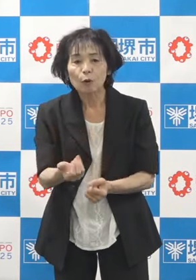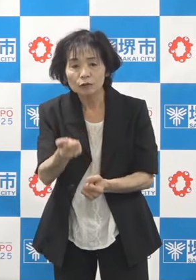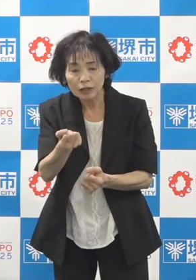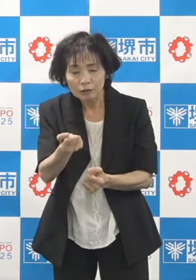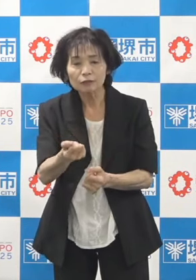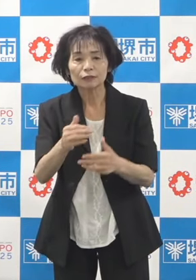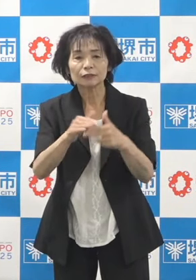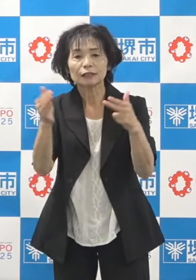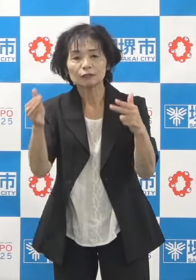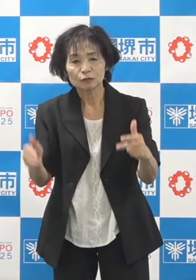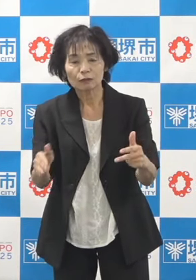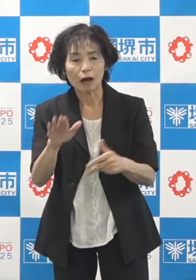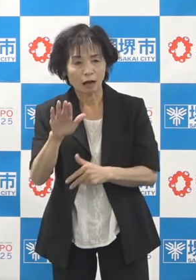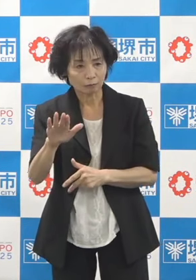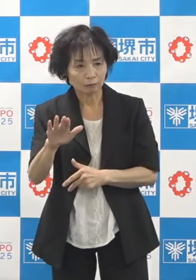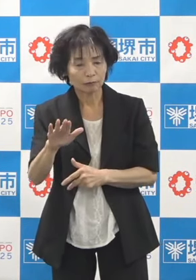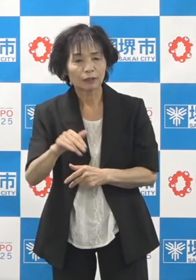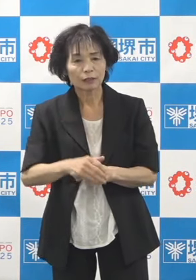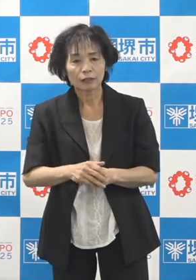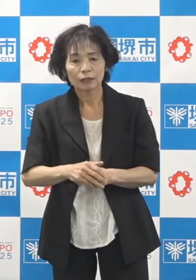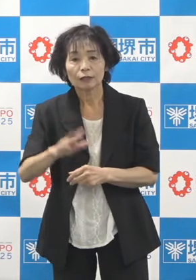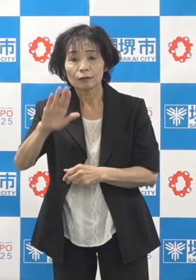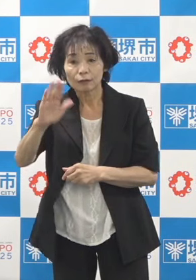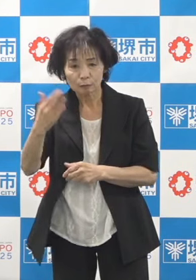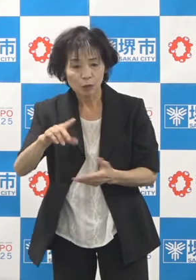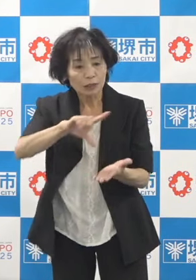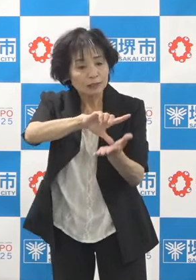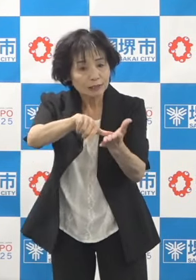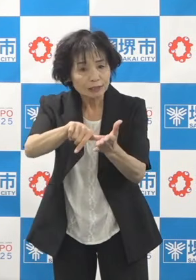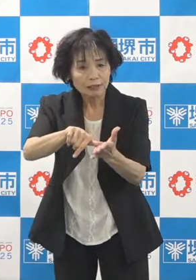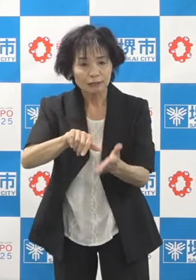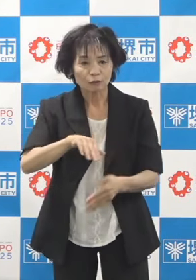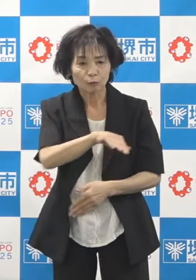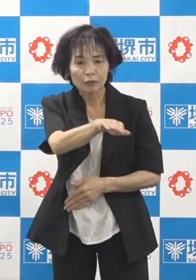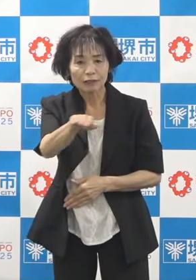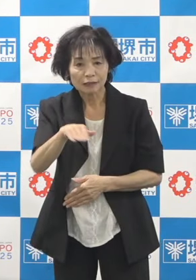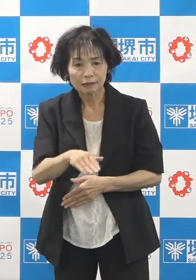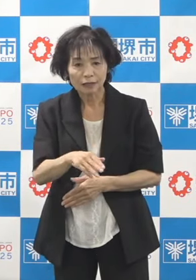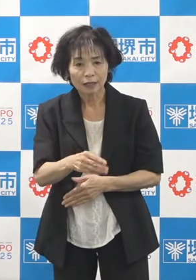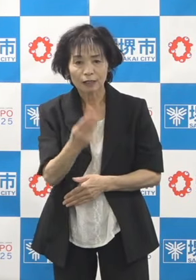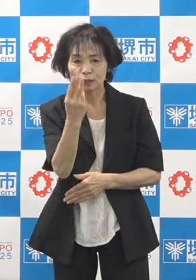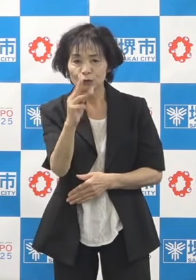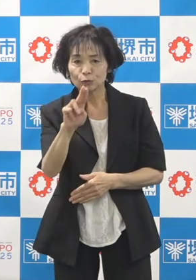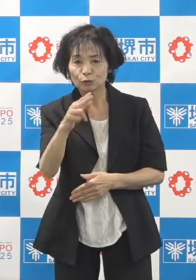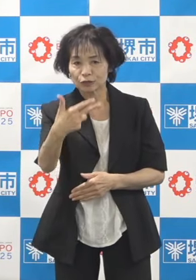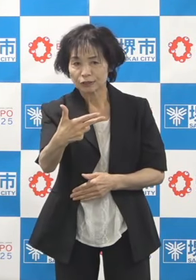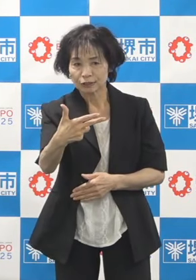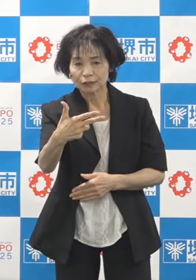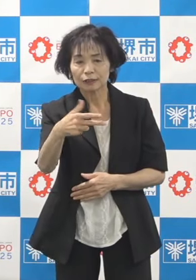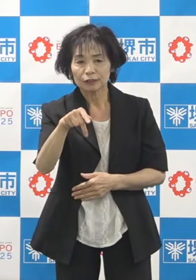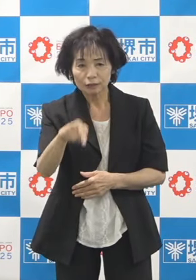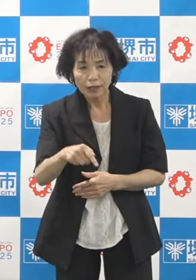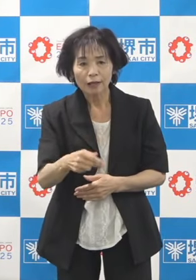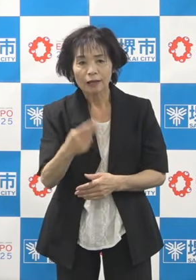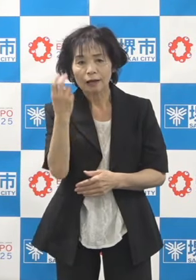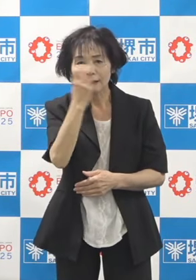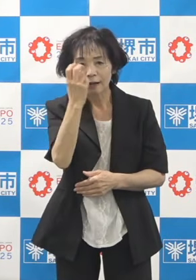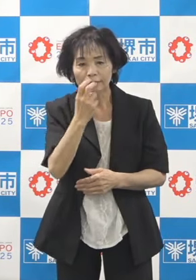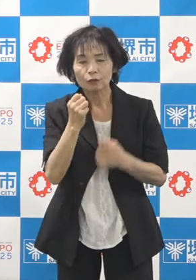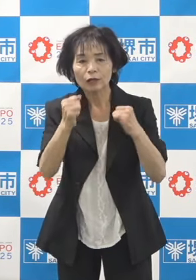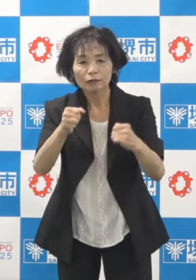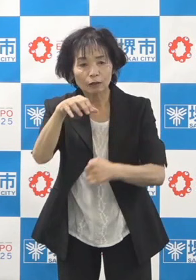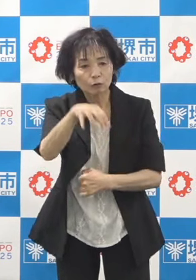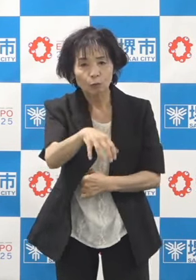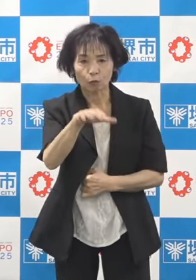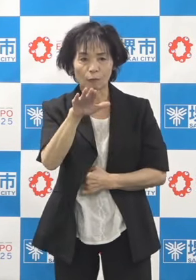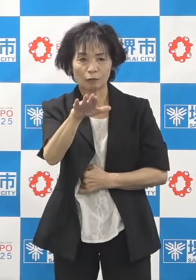するのはあるんですが、地域の皆さんで有志で管理をされているような場所もございます